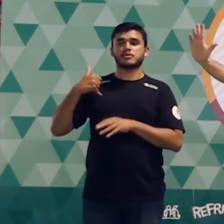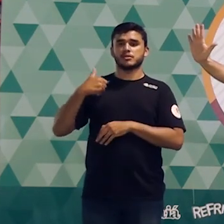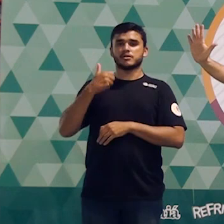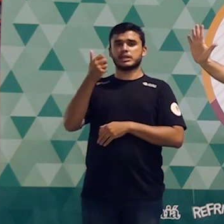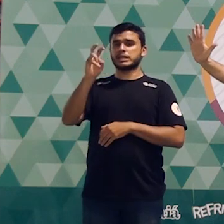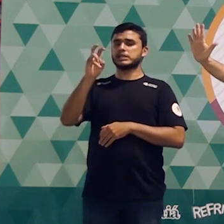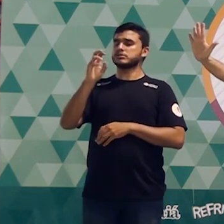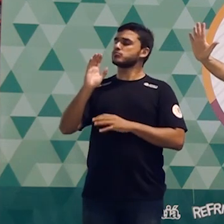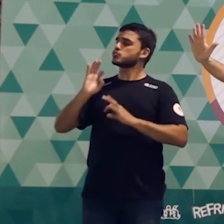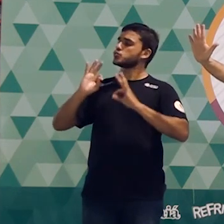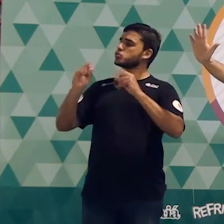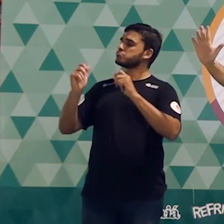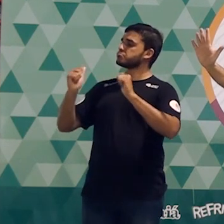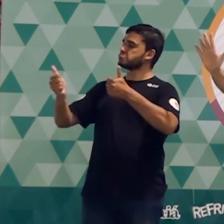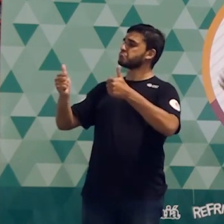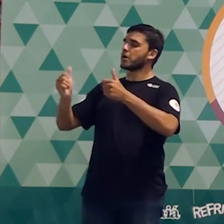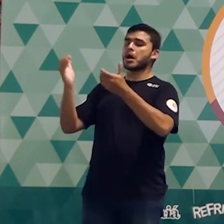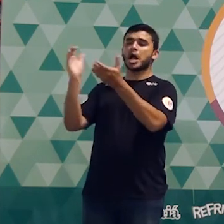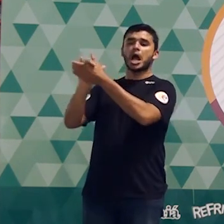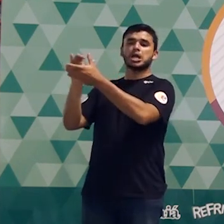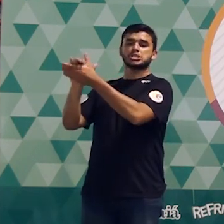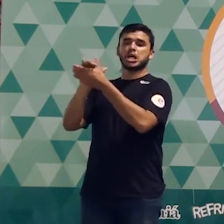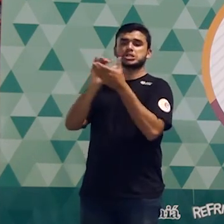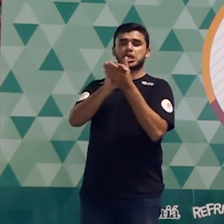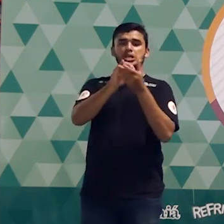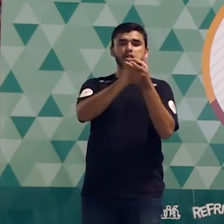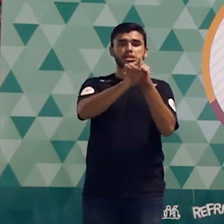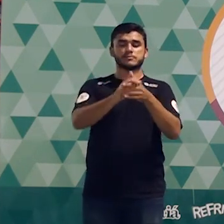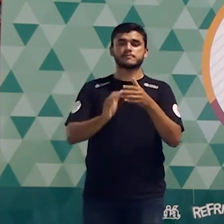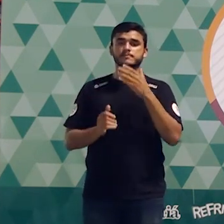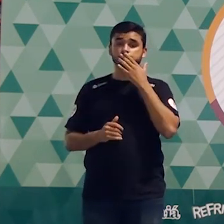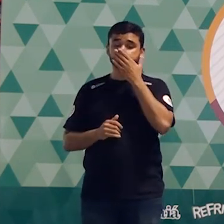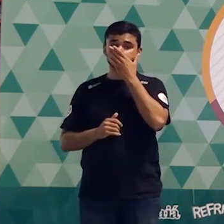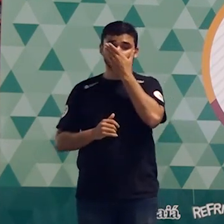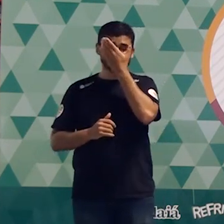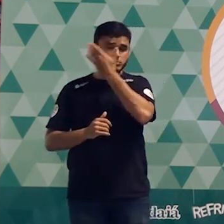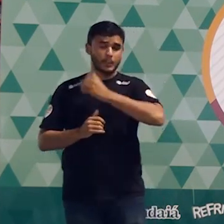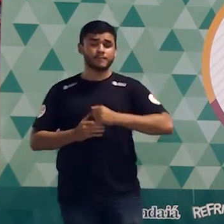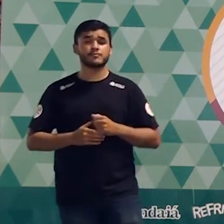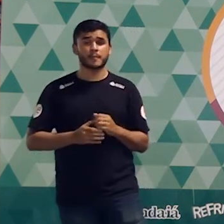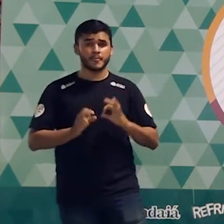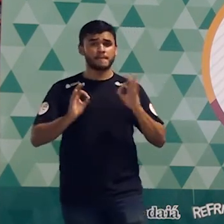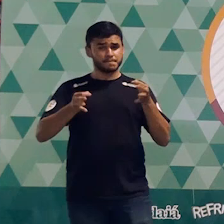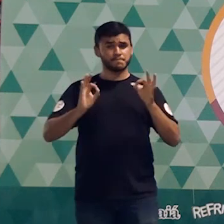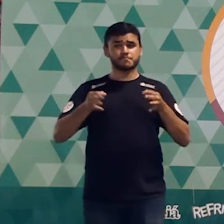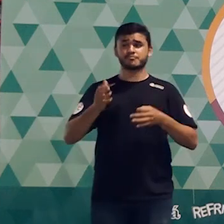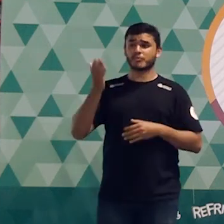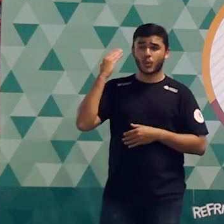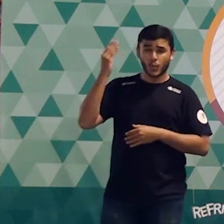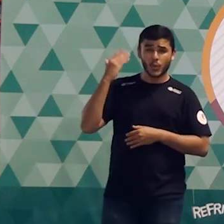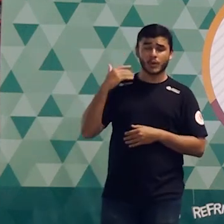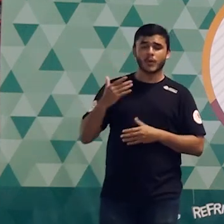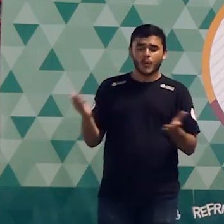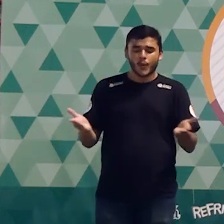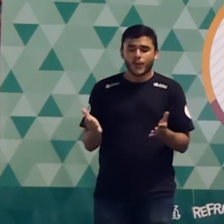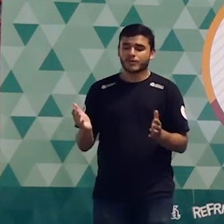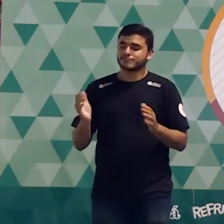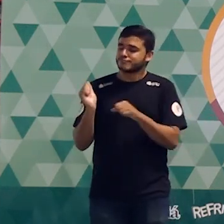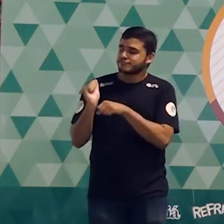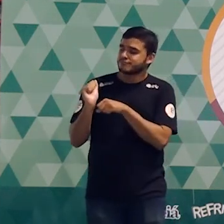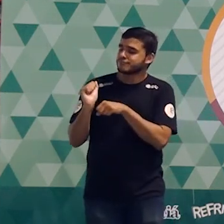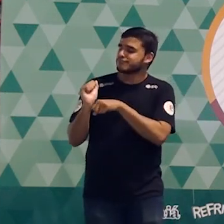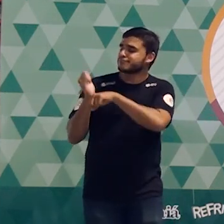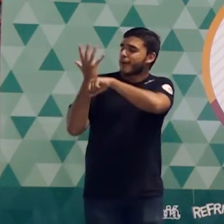escolher. Certo? Professor, o senhor acabou com a beleza do negócio. Eu sei que hoje é uma festa, é